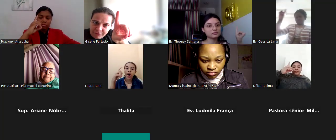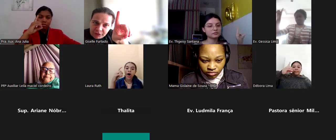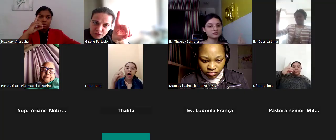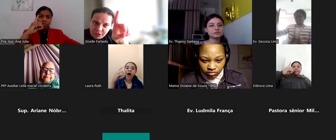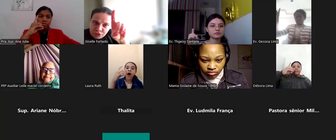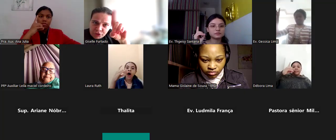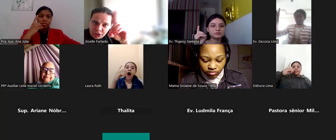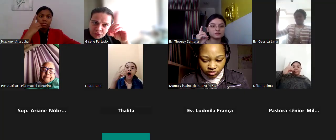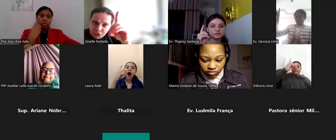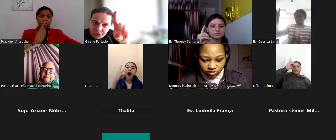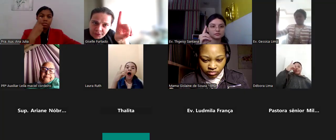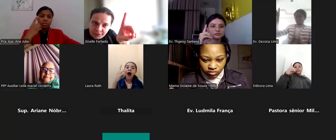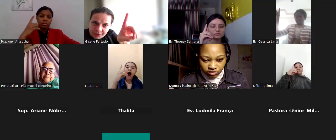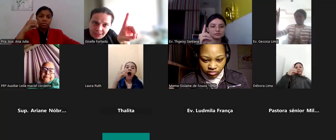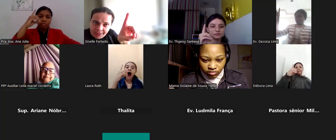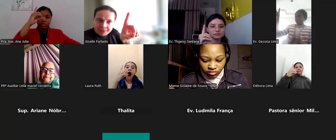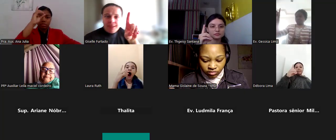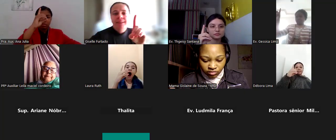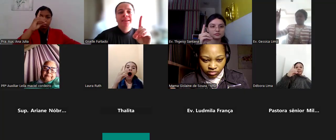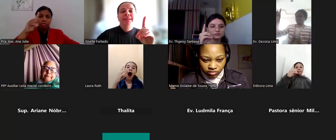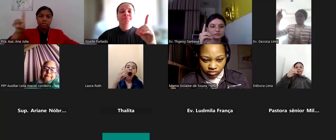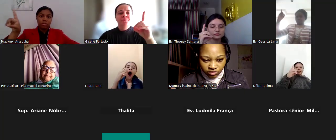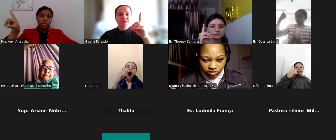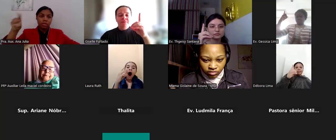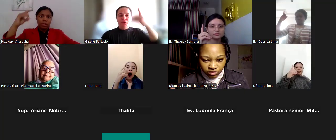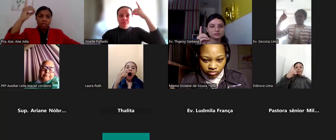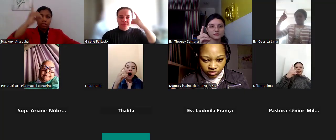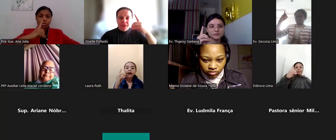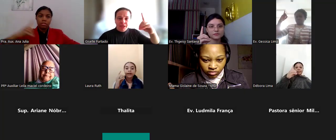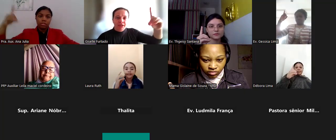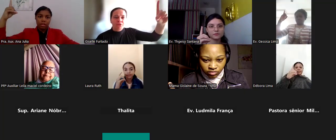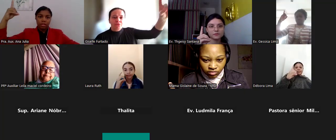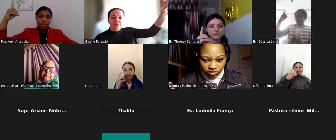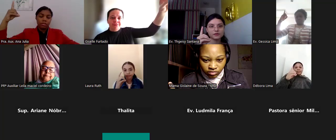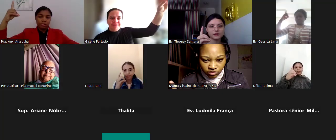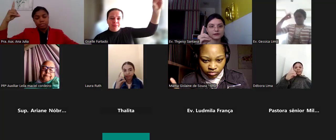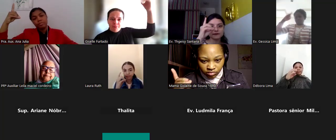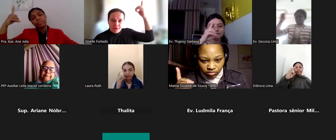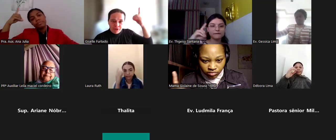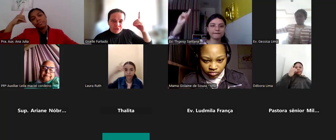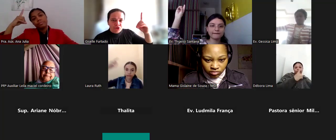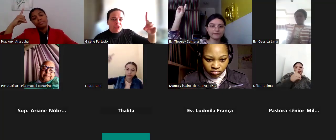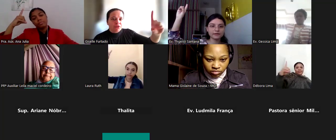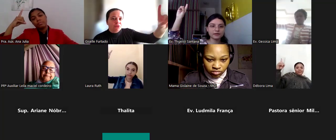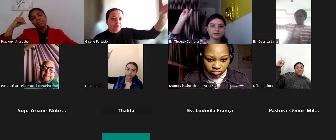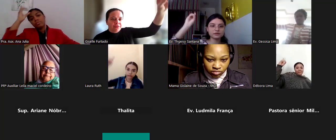levanta somente o indicador, tá? Essa é a letra D. Então, Deus, sempre para o lado direito.